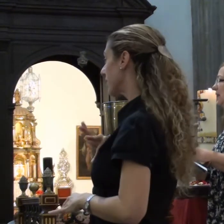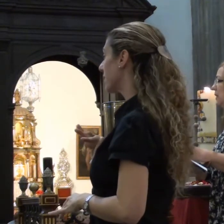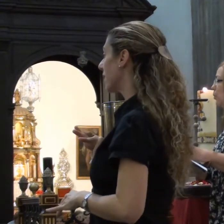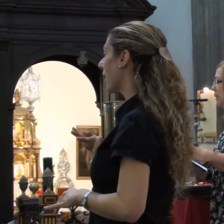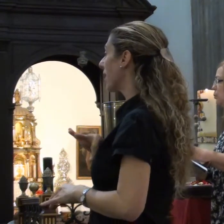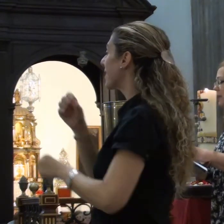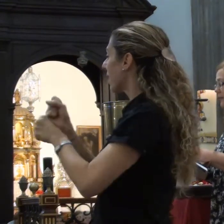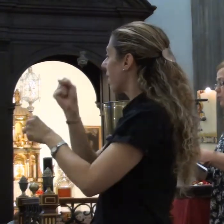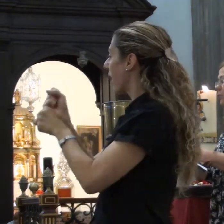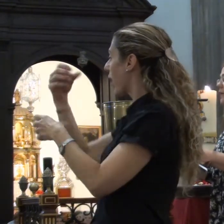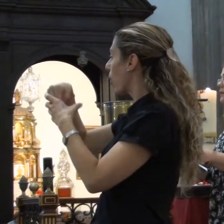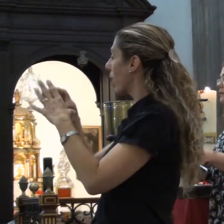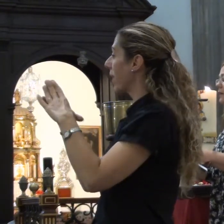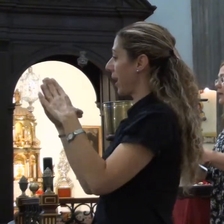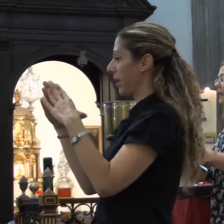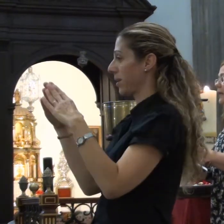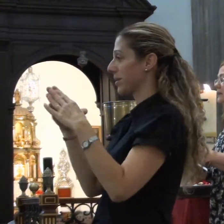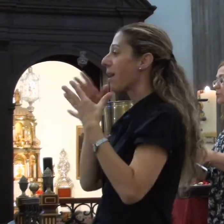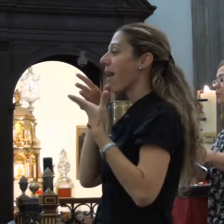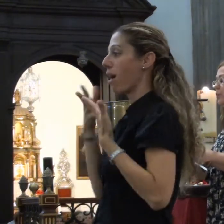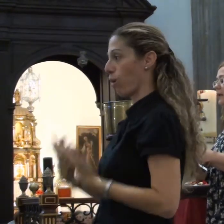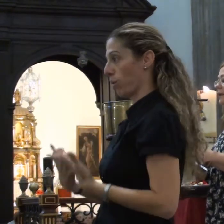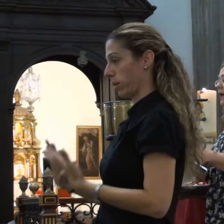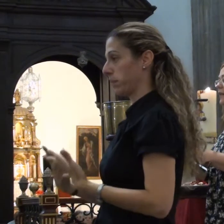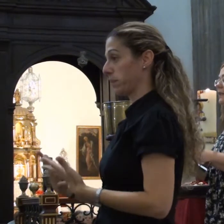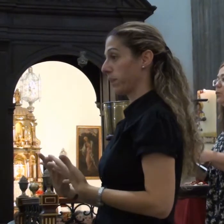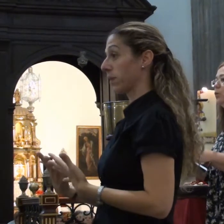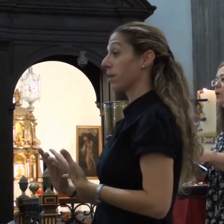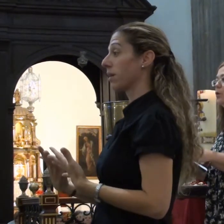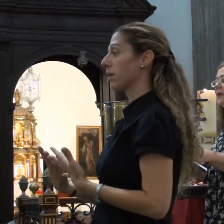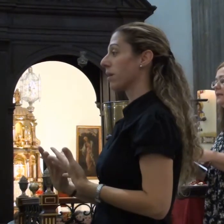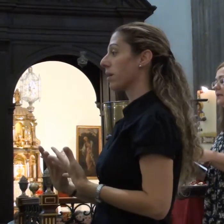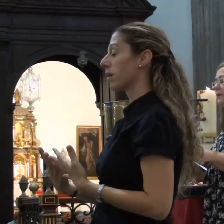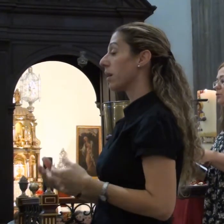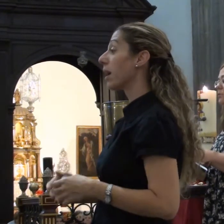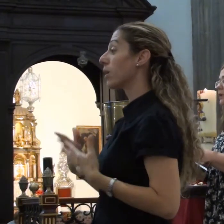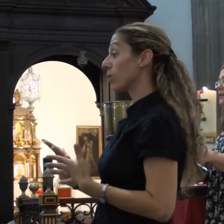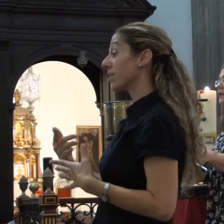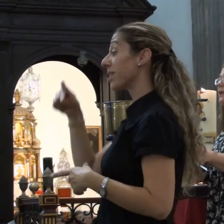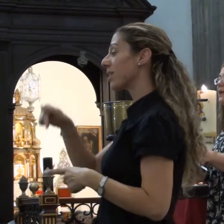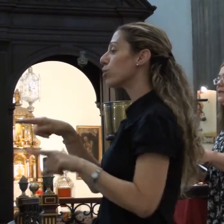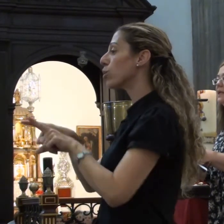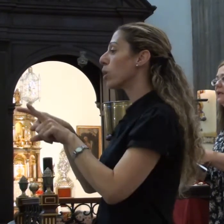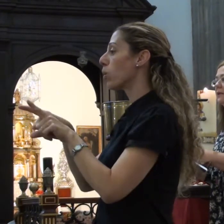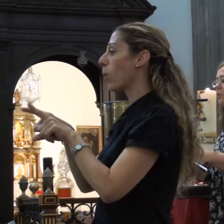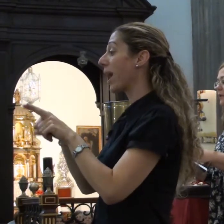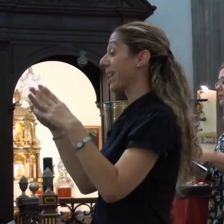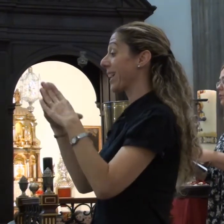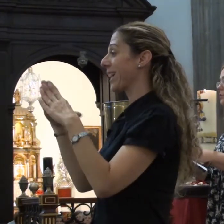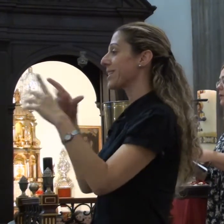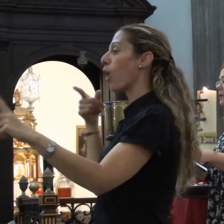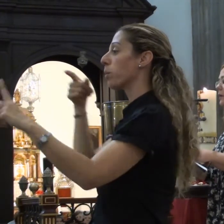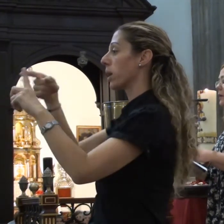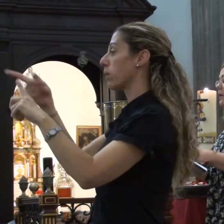en este momento de la historia estamos pues ante uno de los grandes retos que tiene la iglesia en este